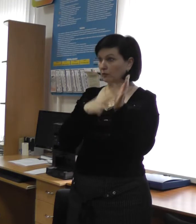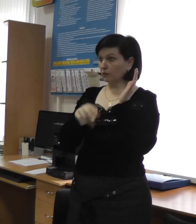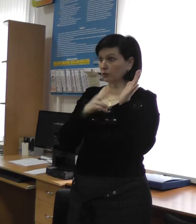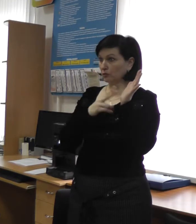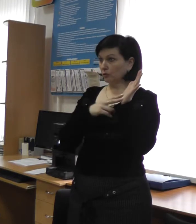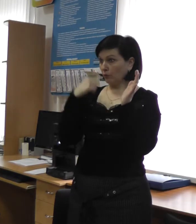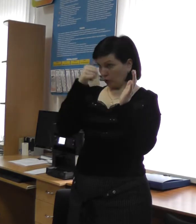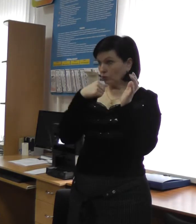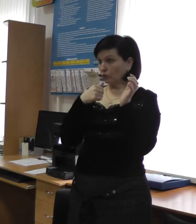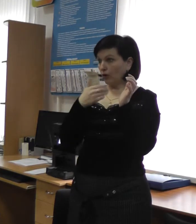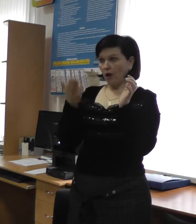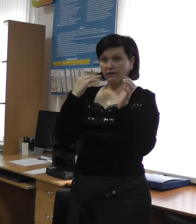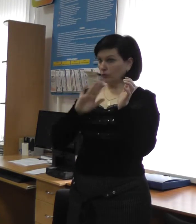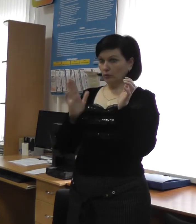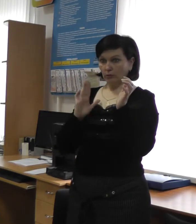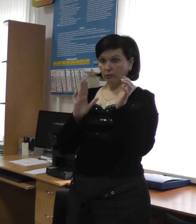В Ставрополе наряду с филиалом